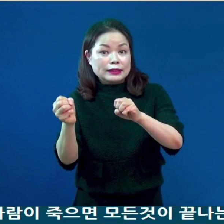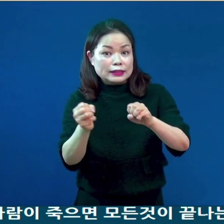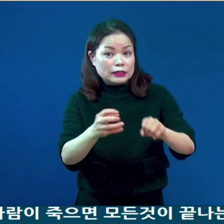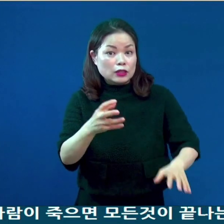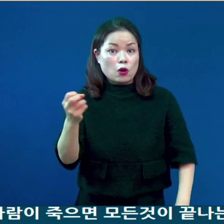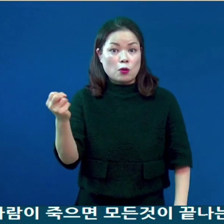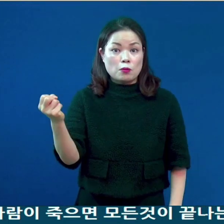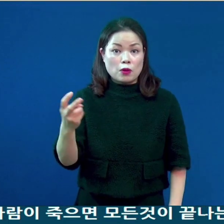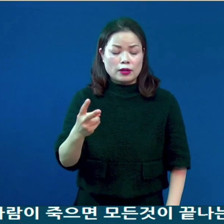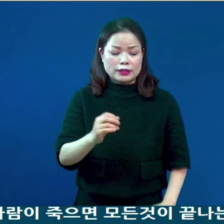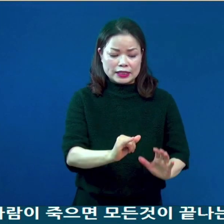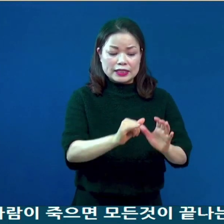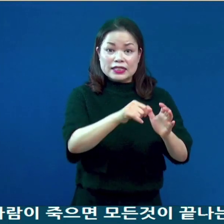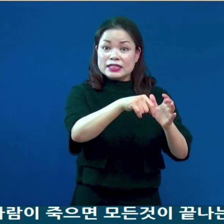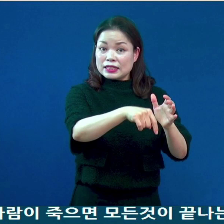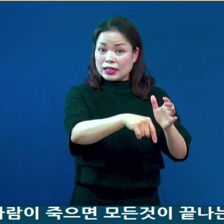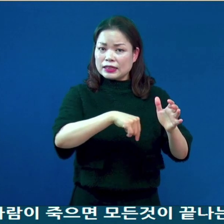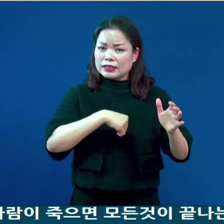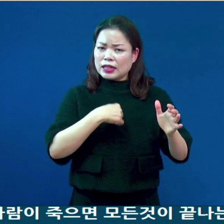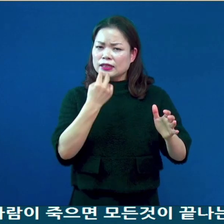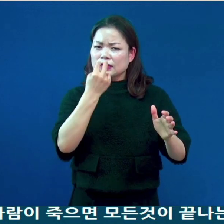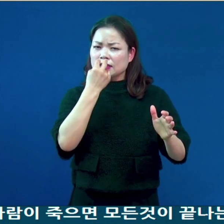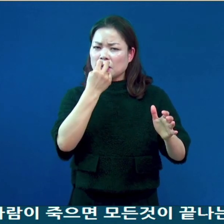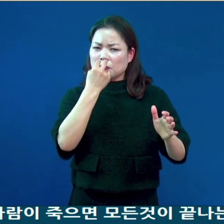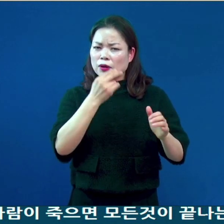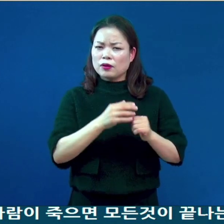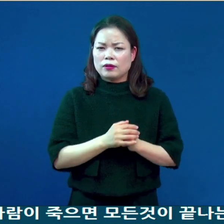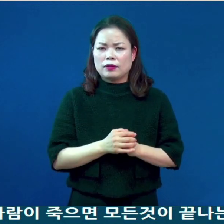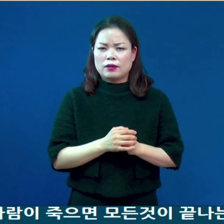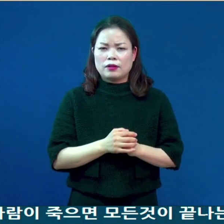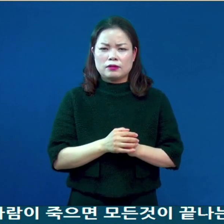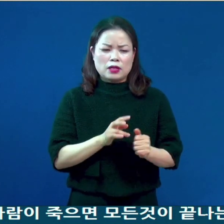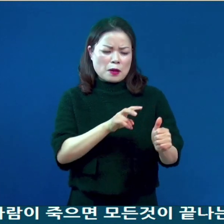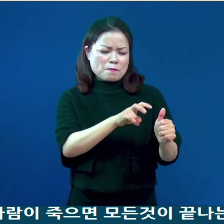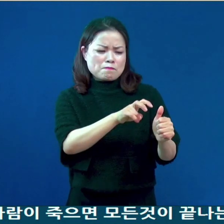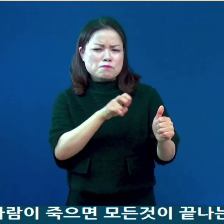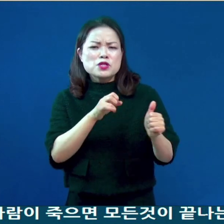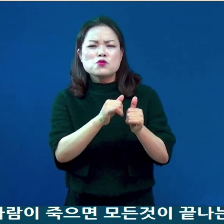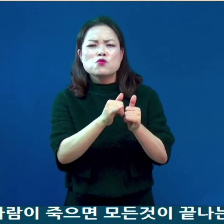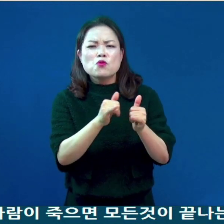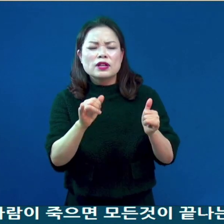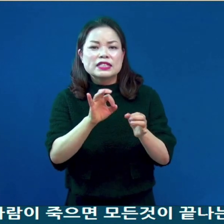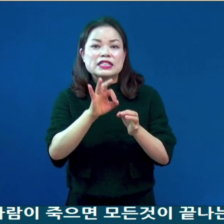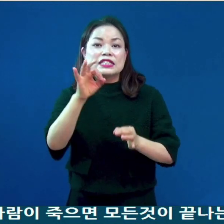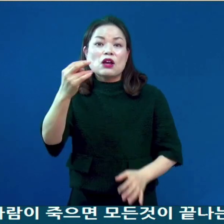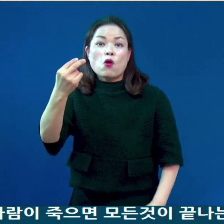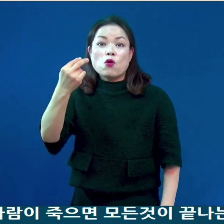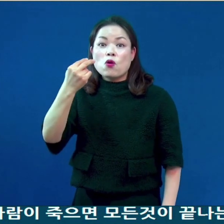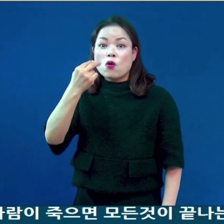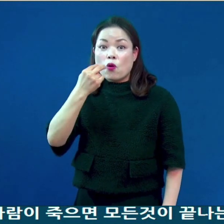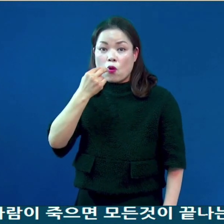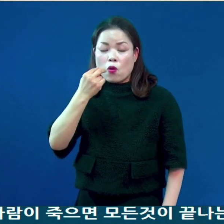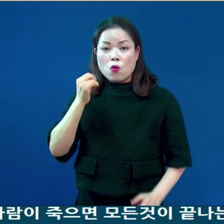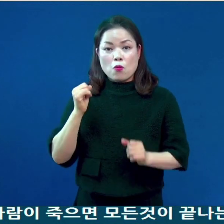것이요 이 세상에서 자기의 생명을 미워하는 자는 영생하도록